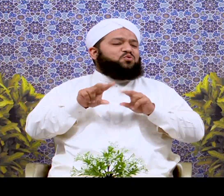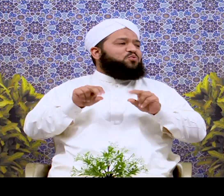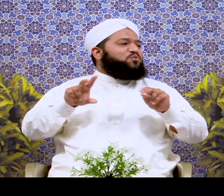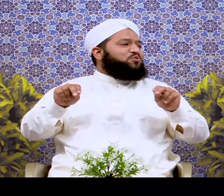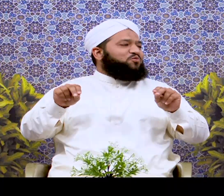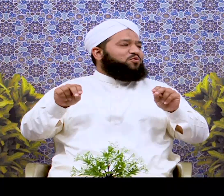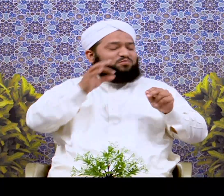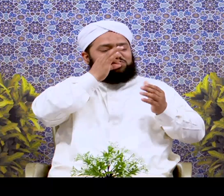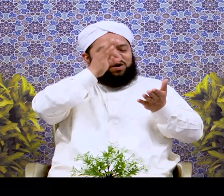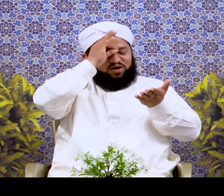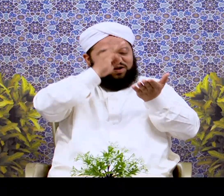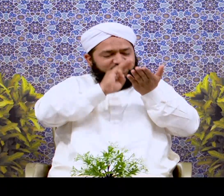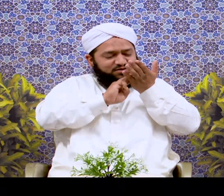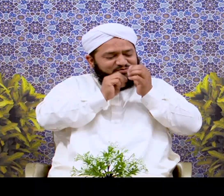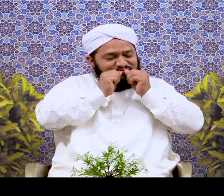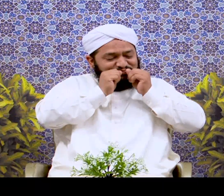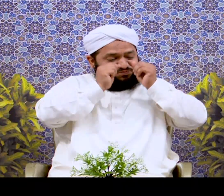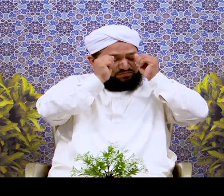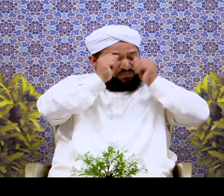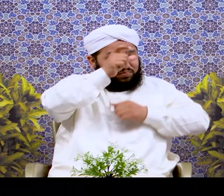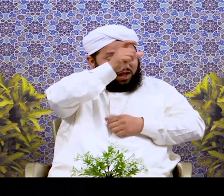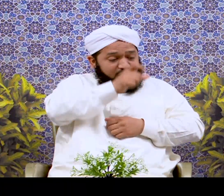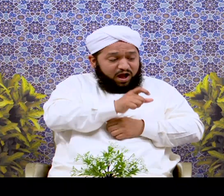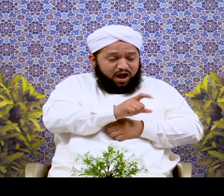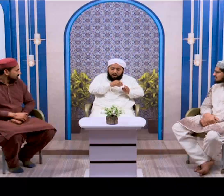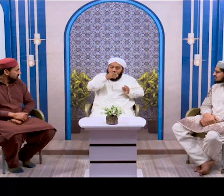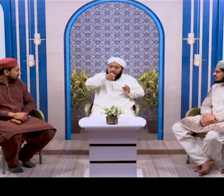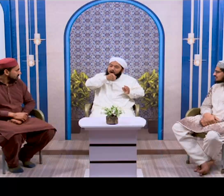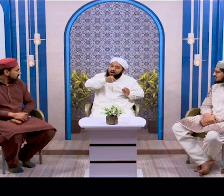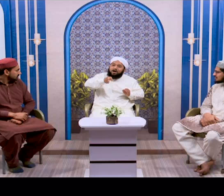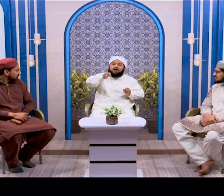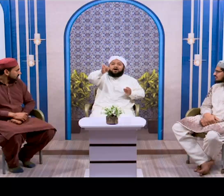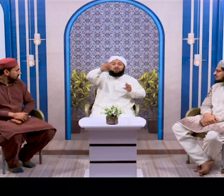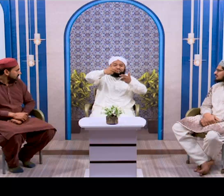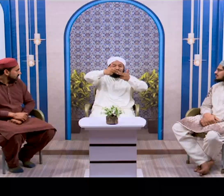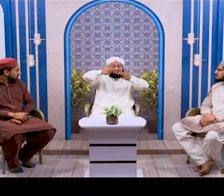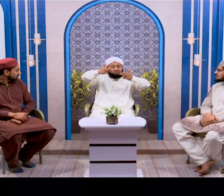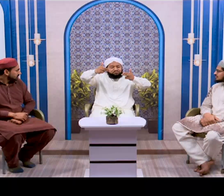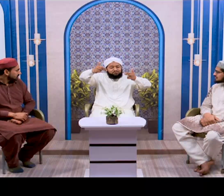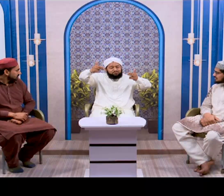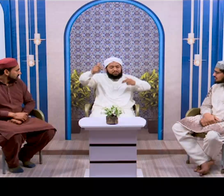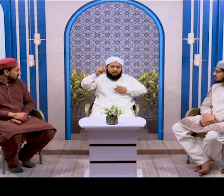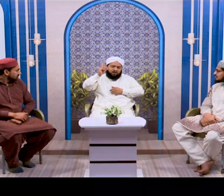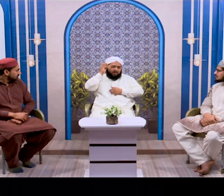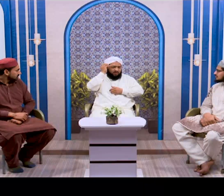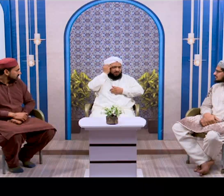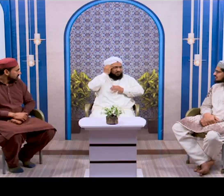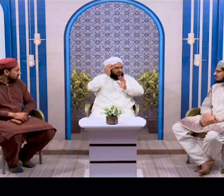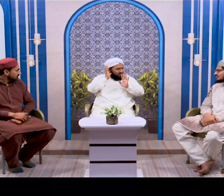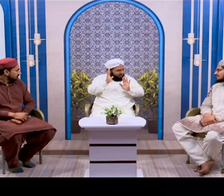صلی اللہ علیہ وآلہ وصحبہ وسلم جہاں گئے اس کی مکمل تفصیلات لے جانے والا رب جانے،